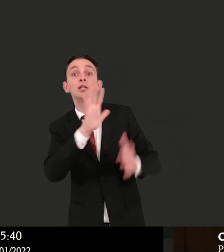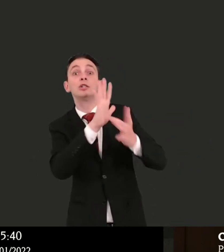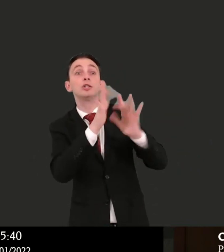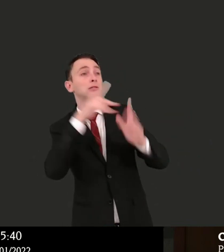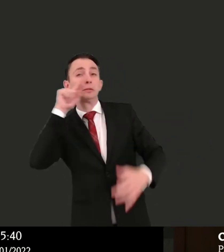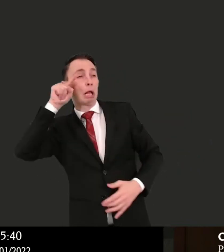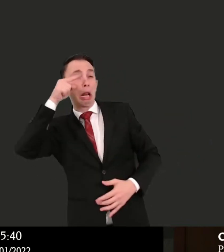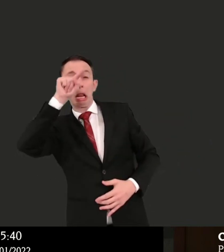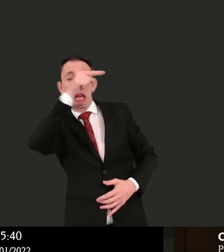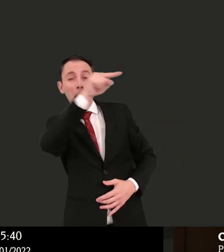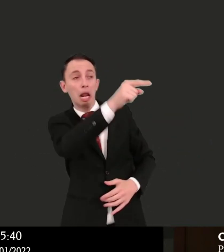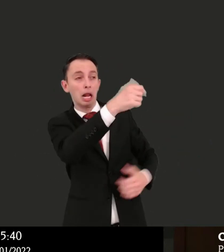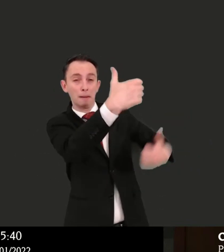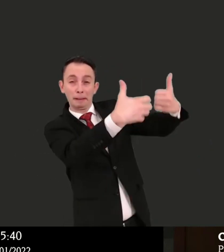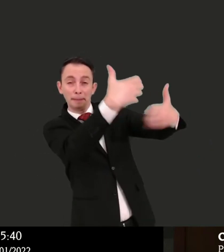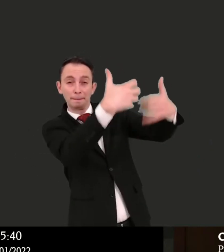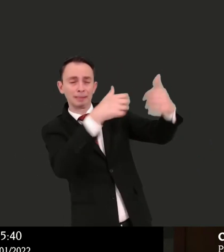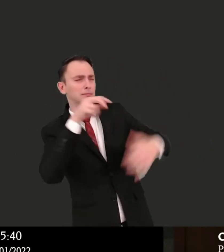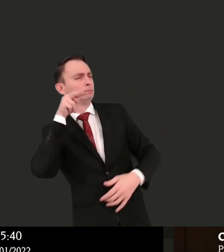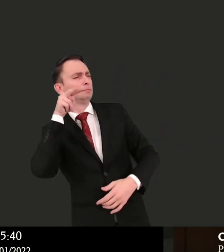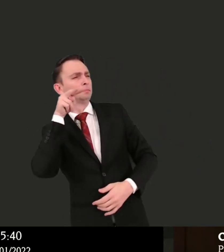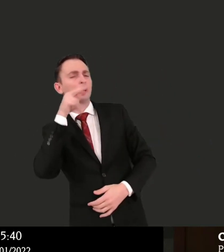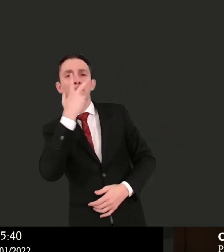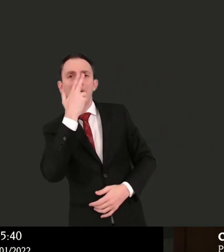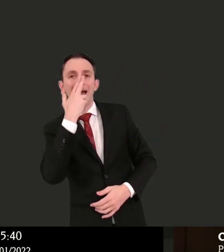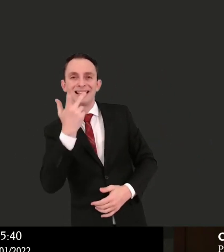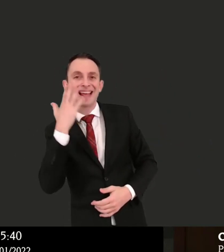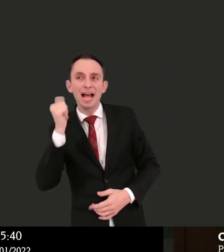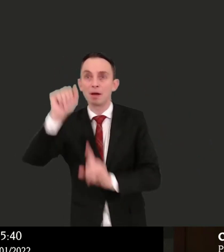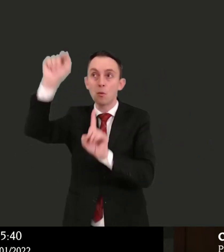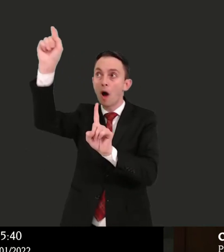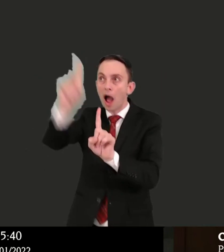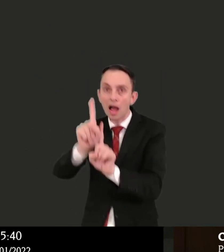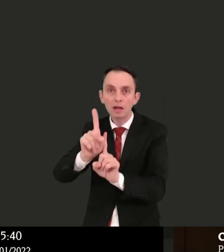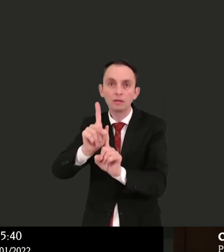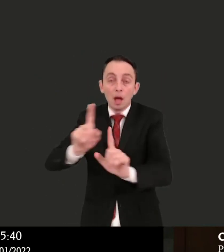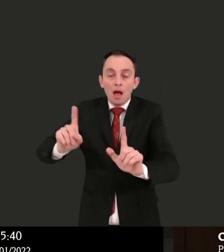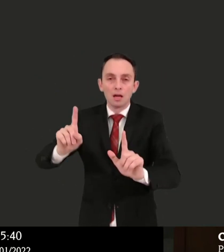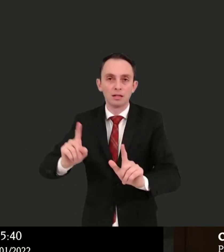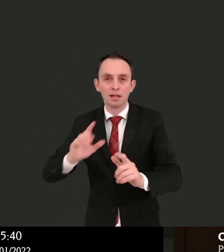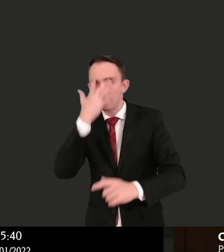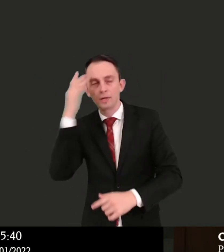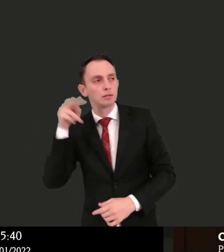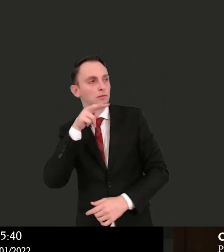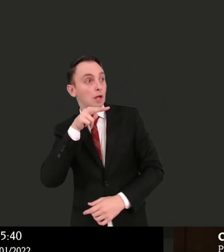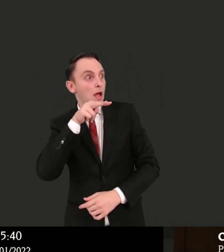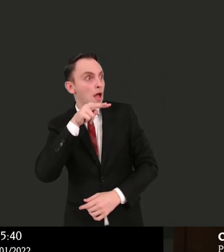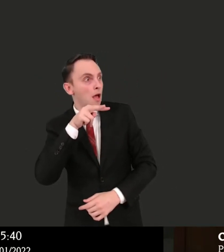virtude. Como Nicodemos, eles julgavam Jesus: esse homem não é de